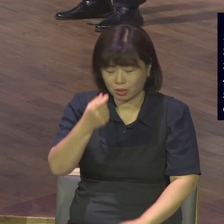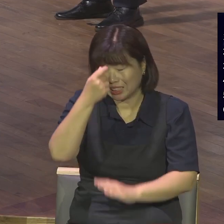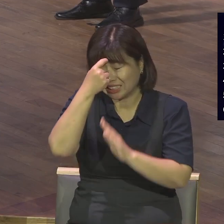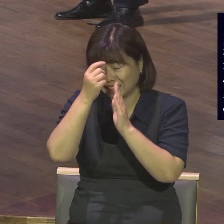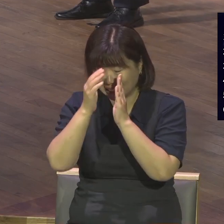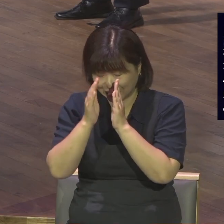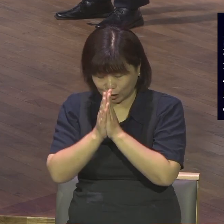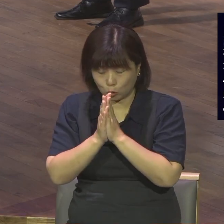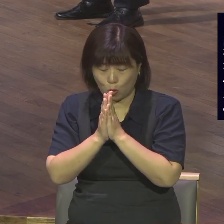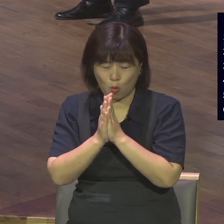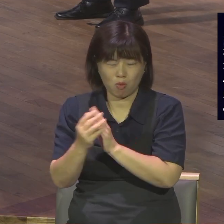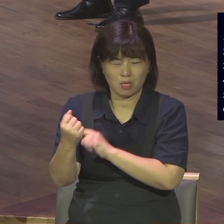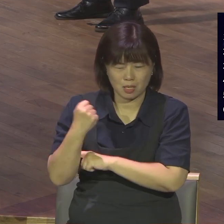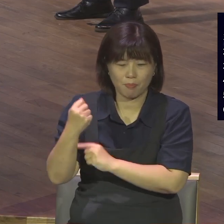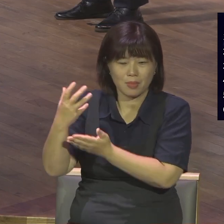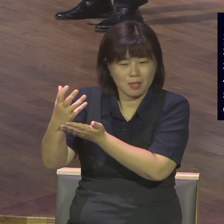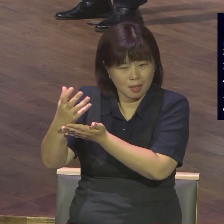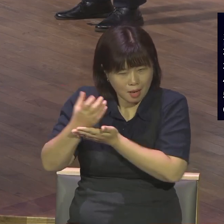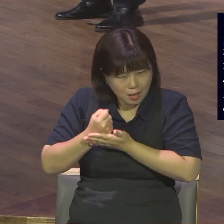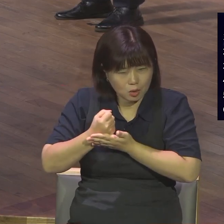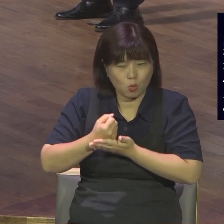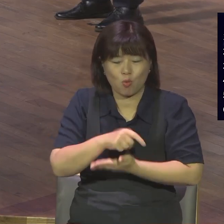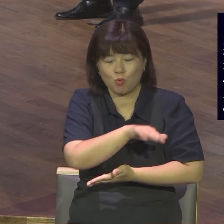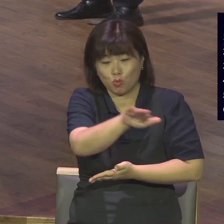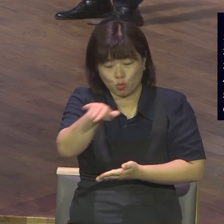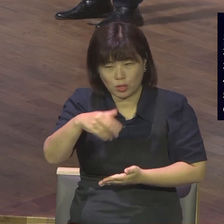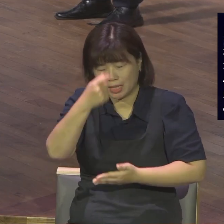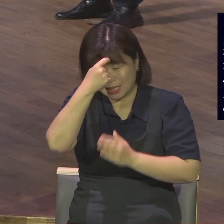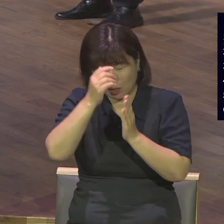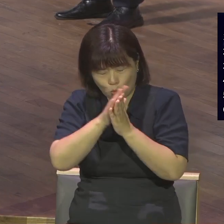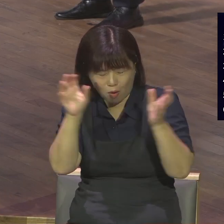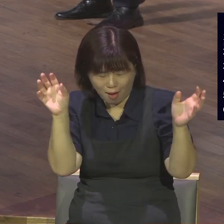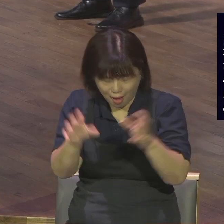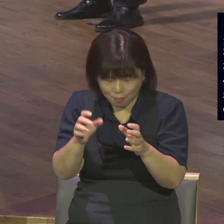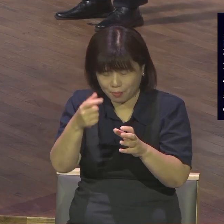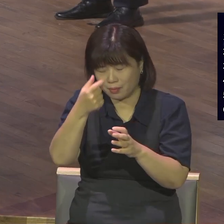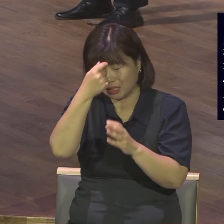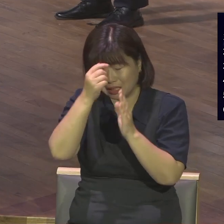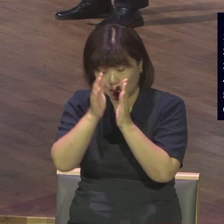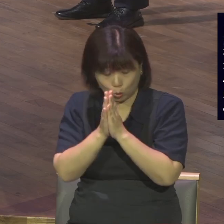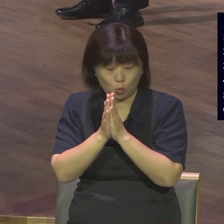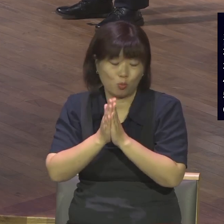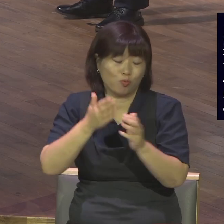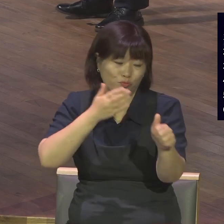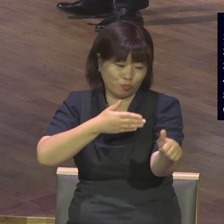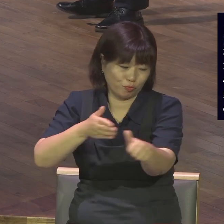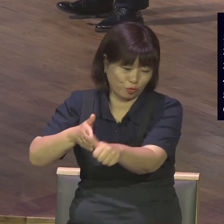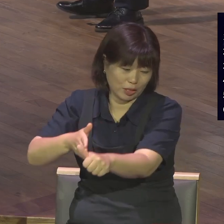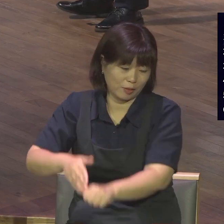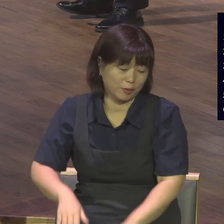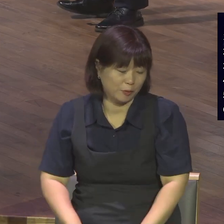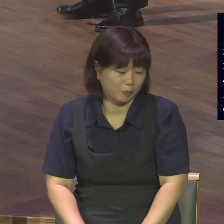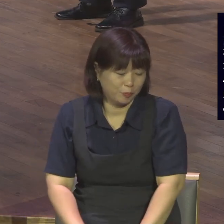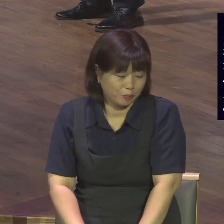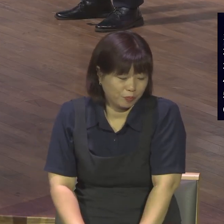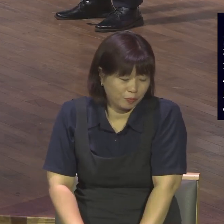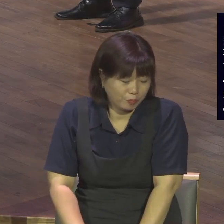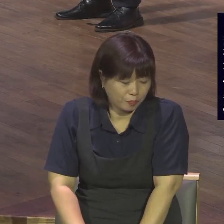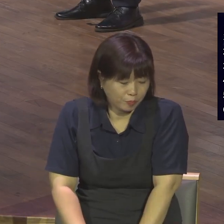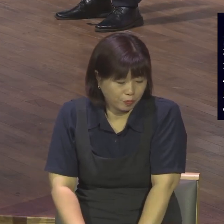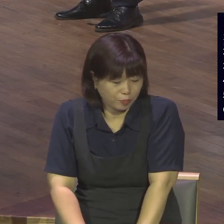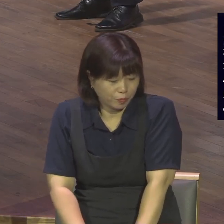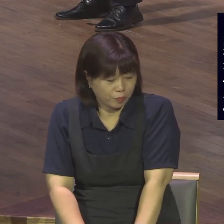힘으로 하셨습니다. 기도의 힘을 믿는 믿음으로 이 시간 주여 한번 외치고 기도하도록 하겠습니다. 주여!